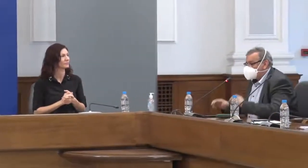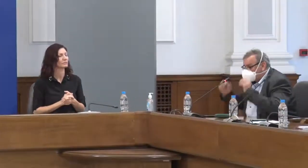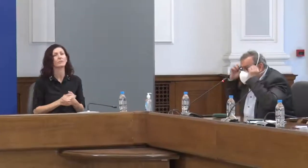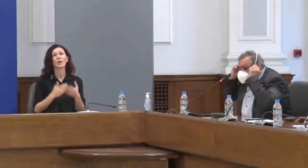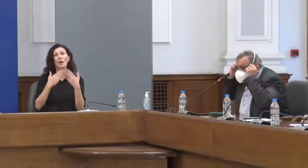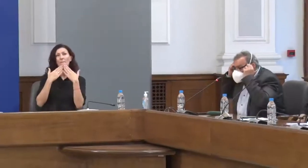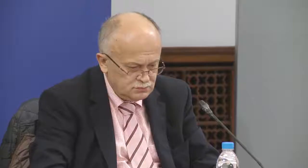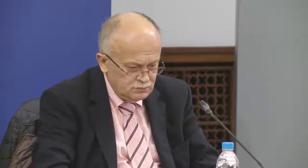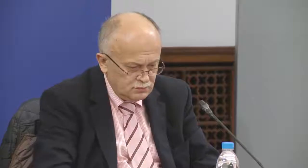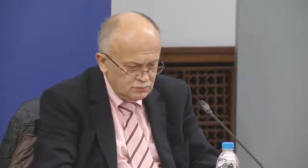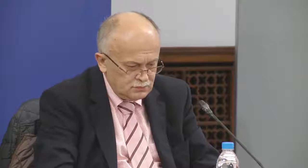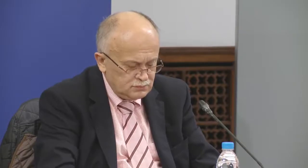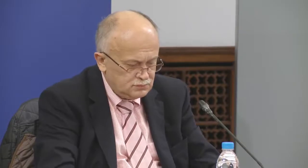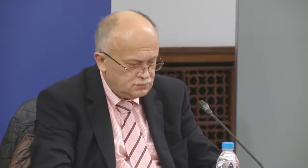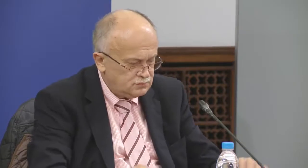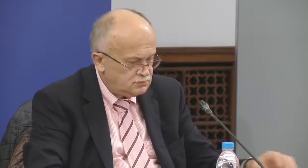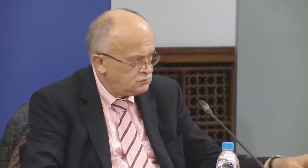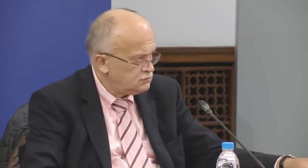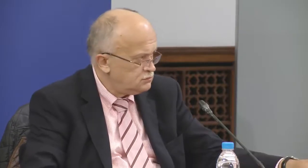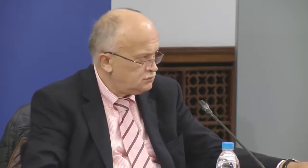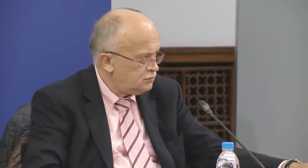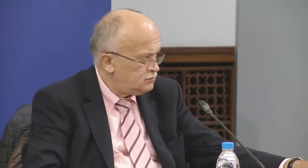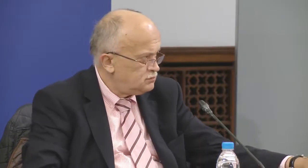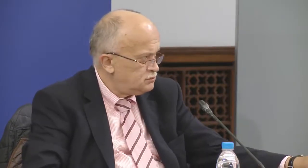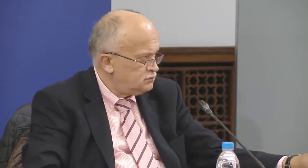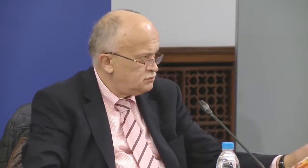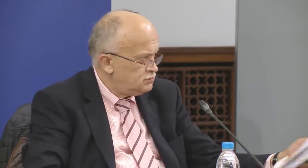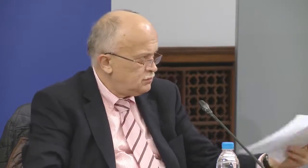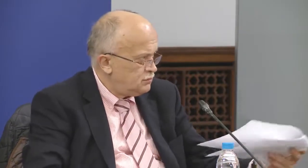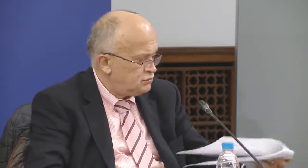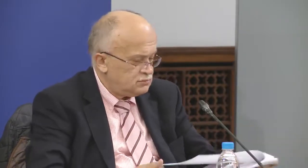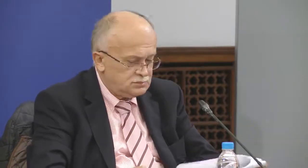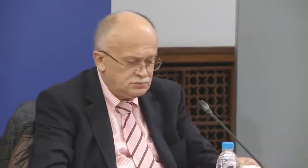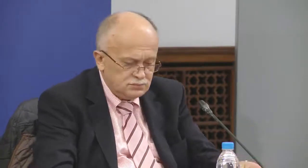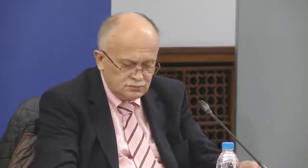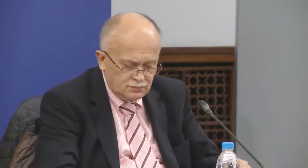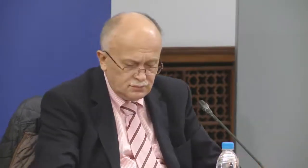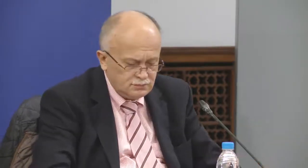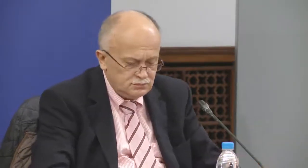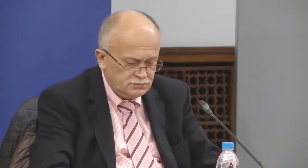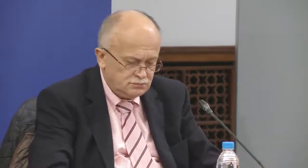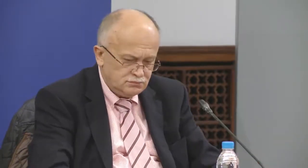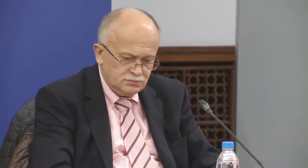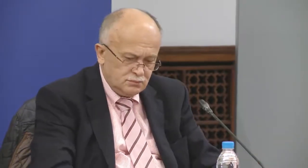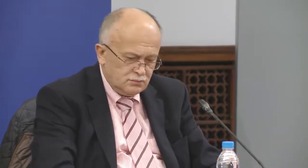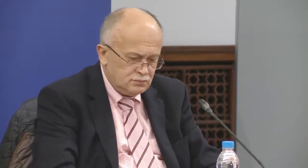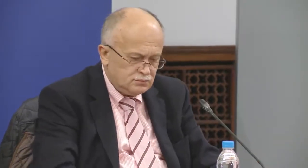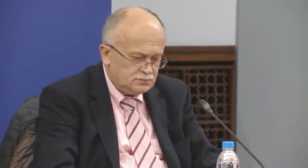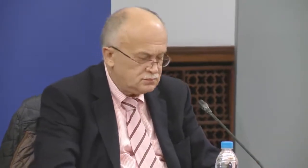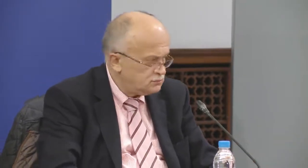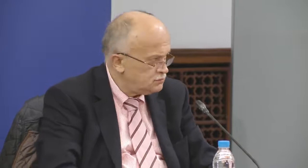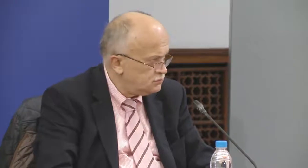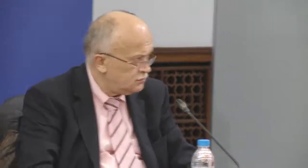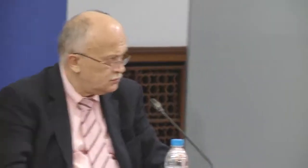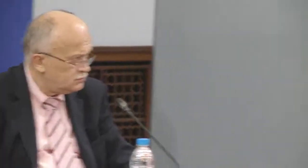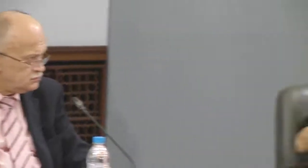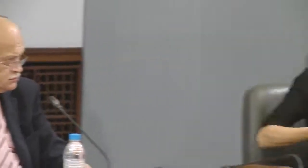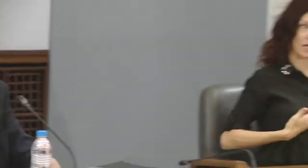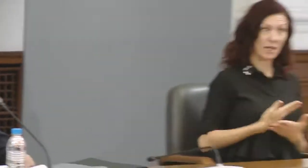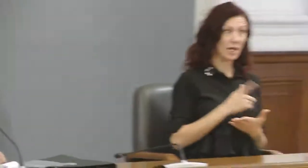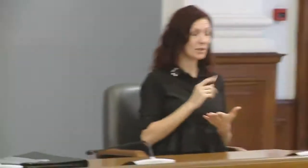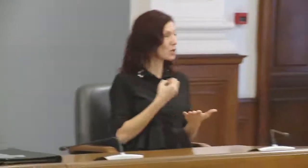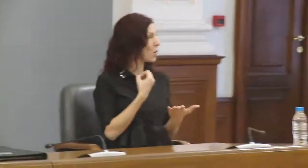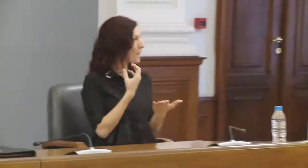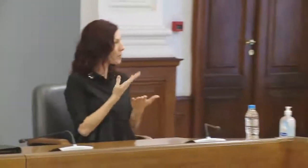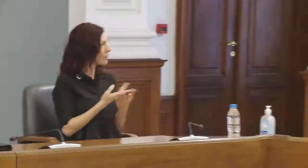Благодаря, господин заместник. Господин министър, госпожо заместник министър, колеги, благодаря за интереса, който се